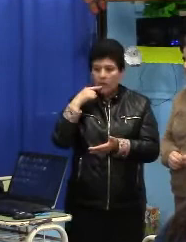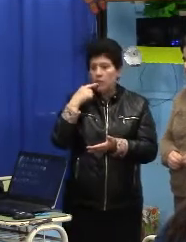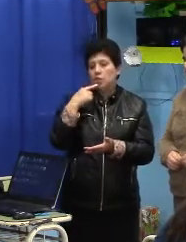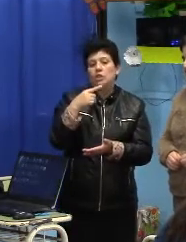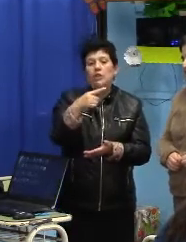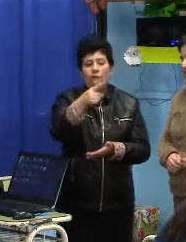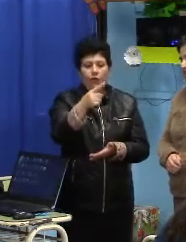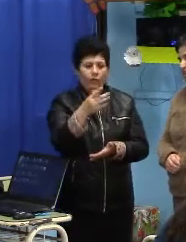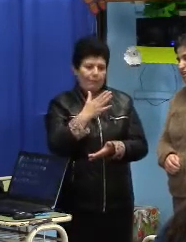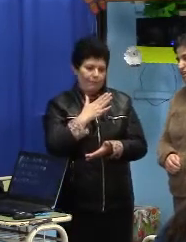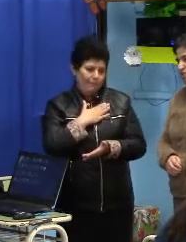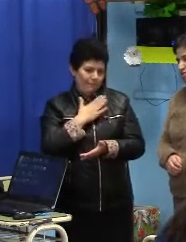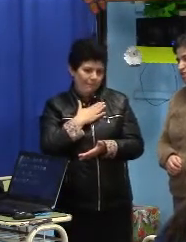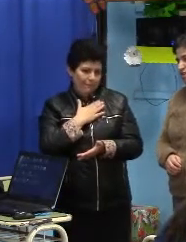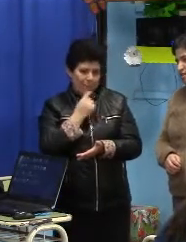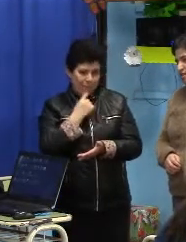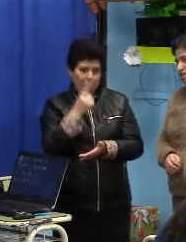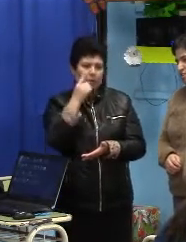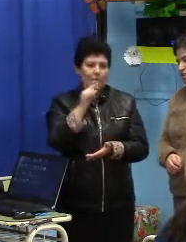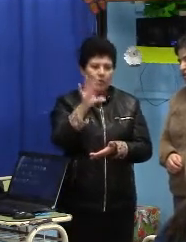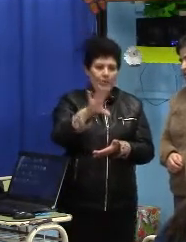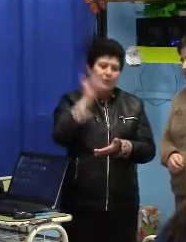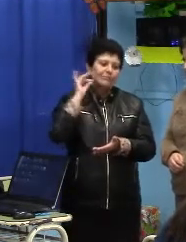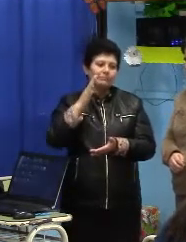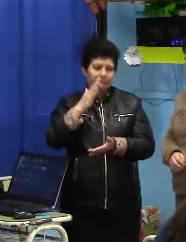qué prefiero, yo no sé qué es la lectura.